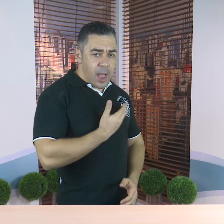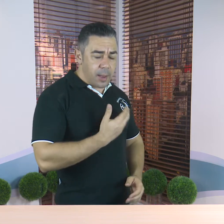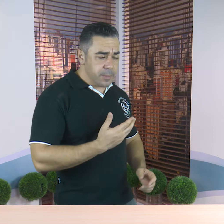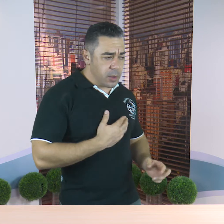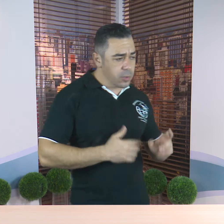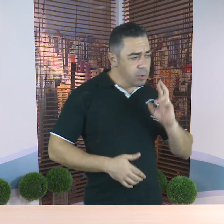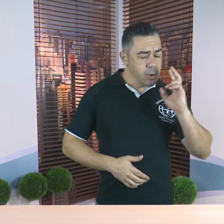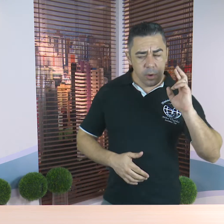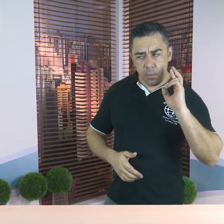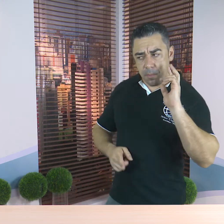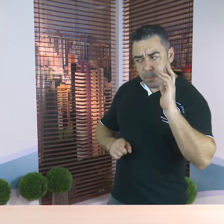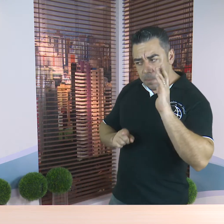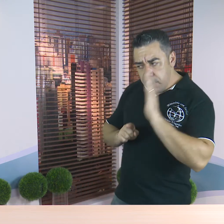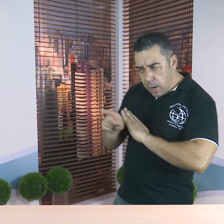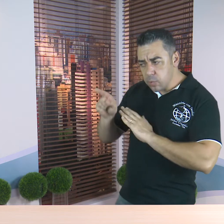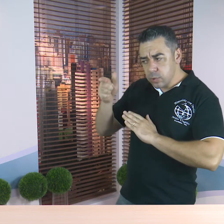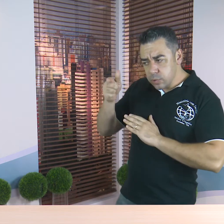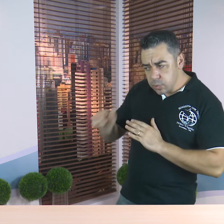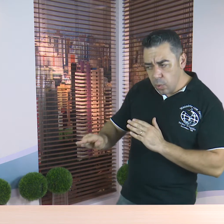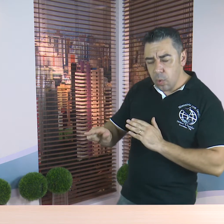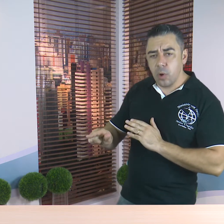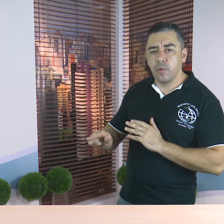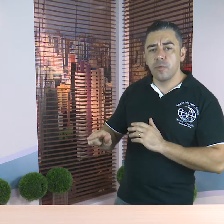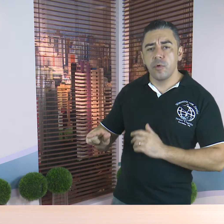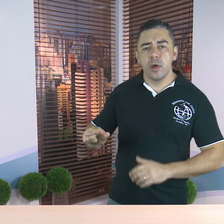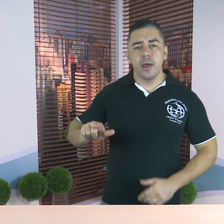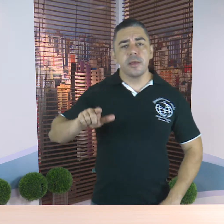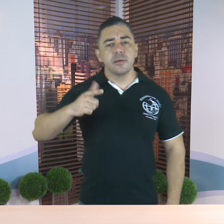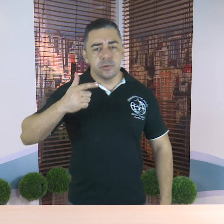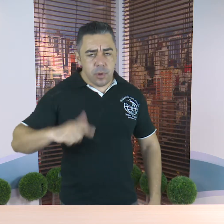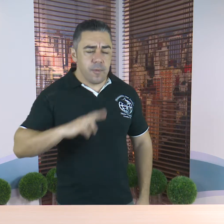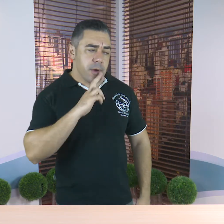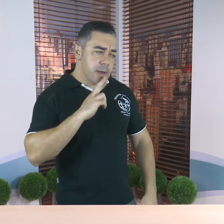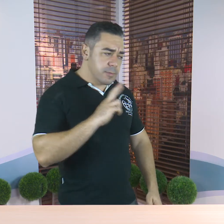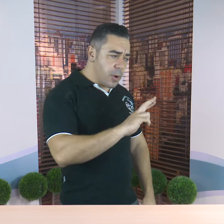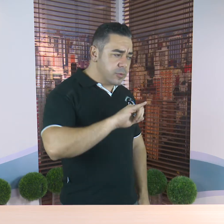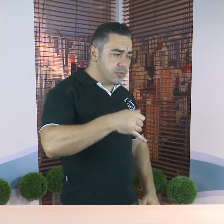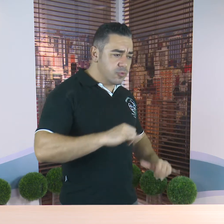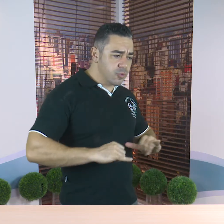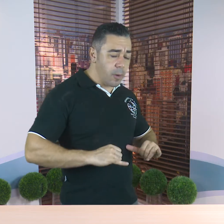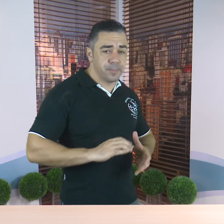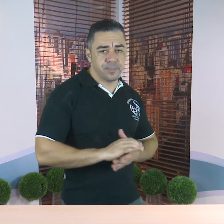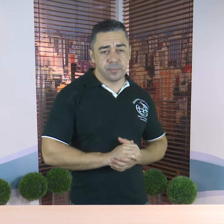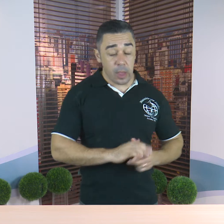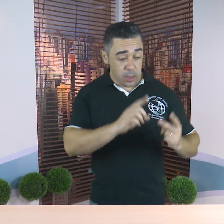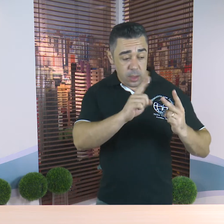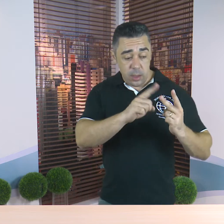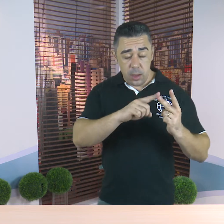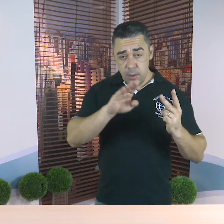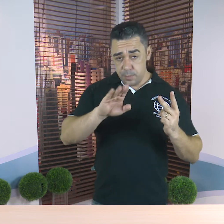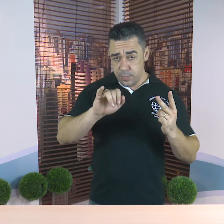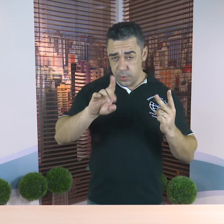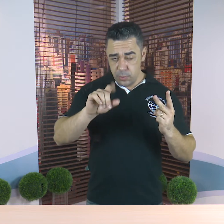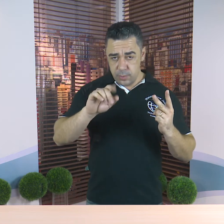nova resposta de Jó. Bom, a teologia de Bildade, assim como do seu amigo